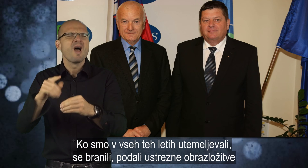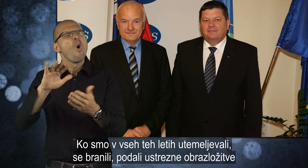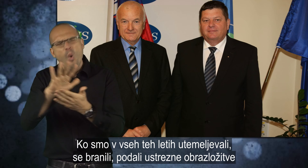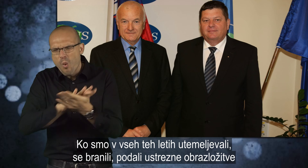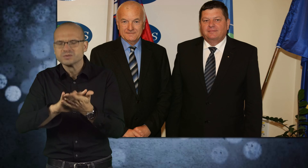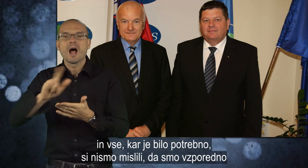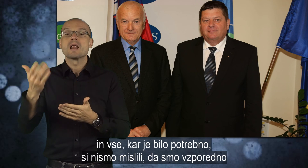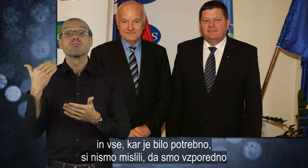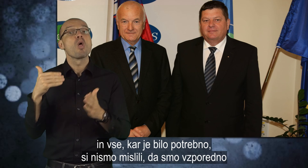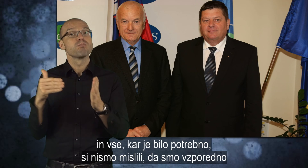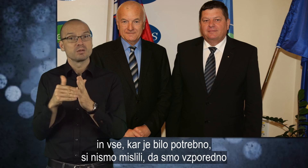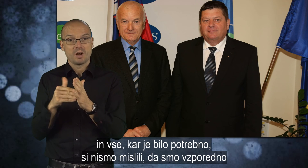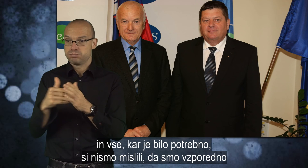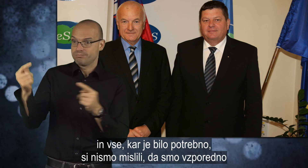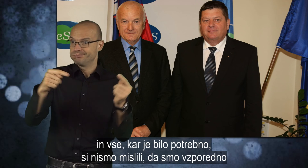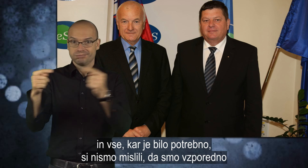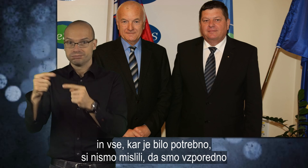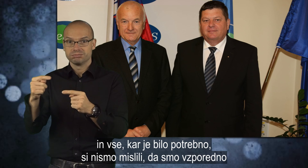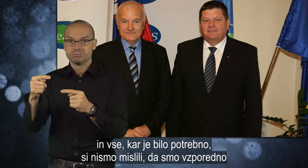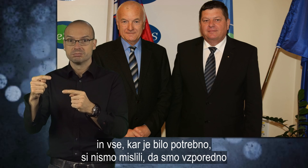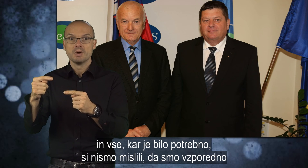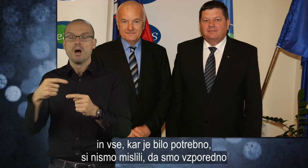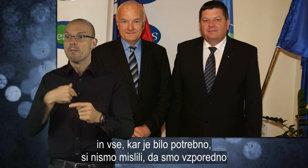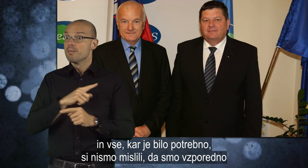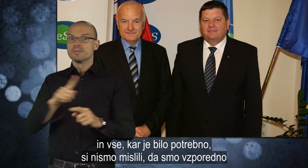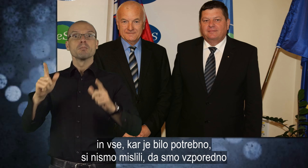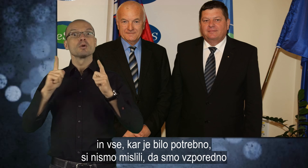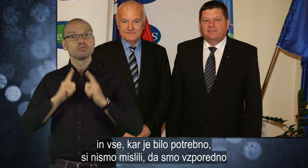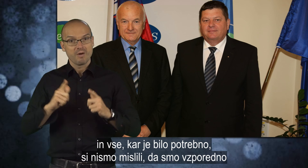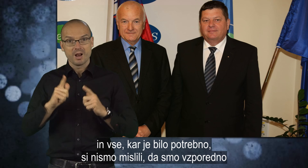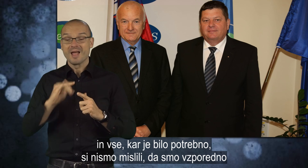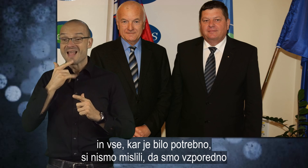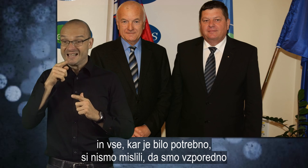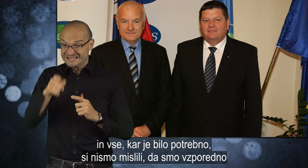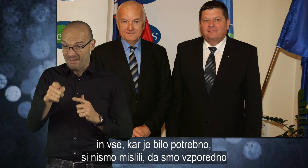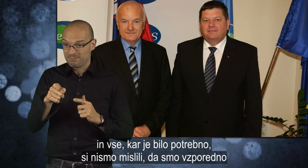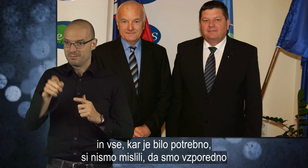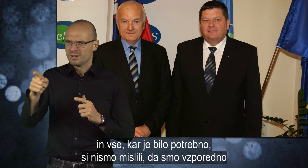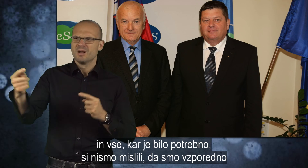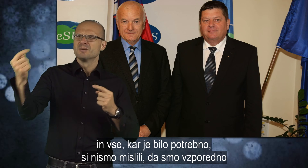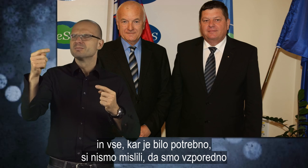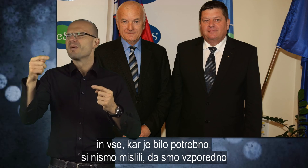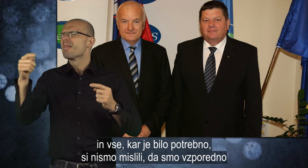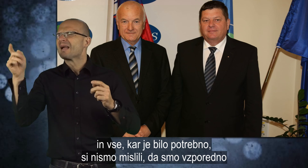potrebno, si nismo mislili, da smo vzporedno s tem gradili zgodbo o uspehu.